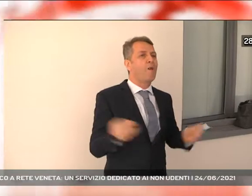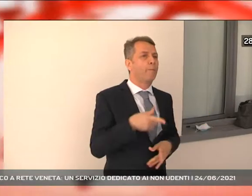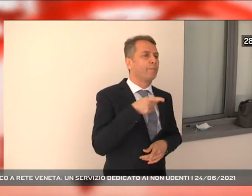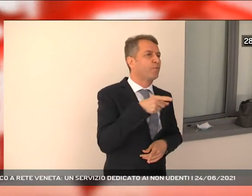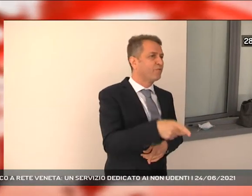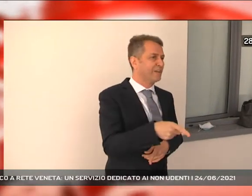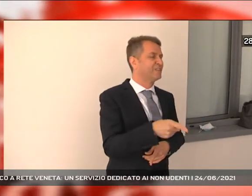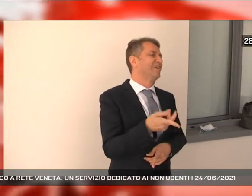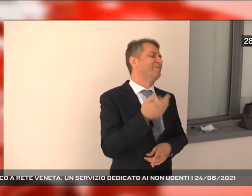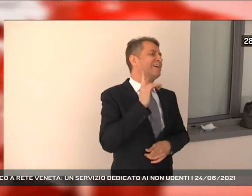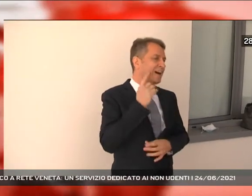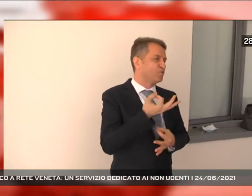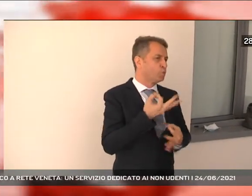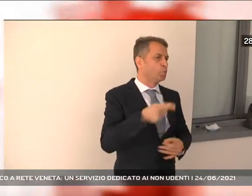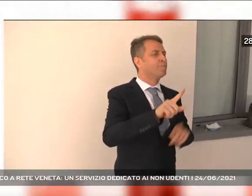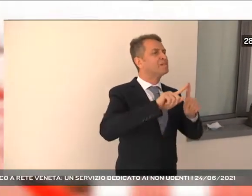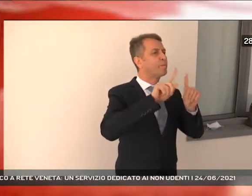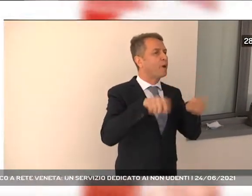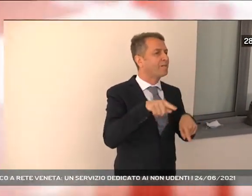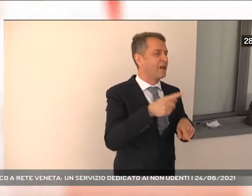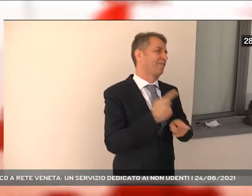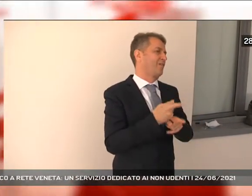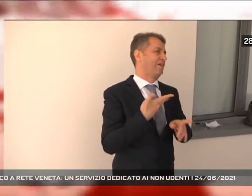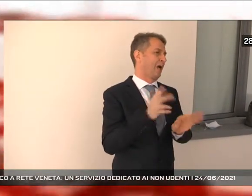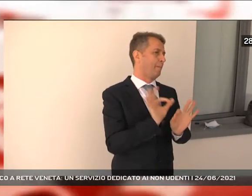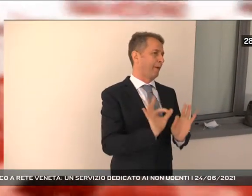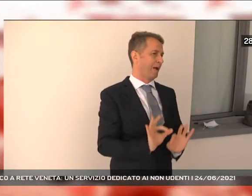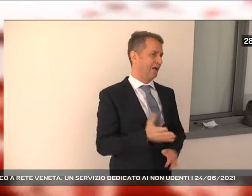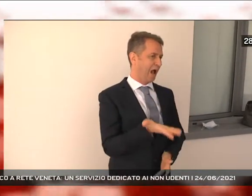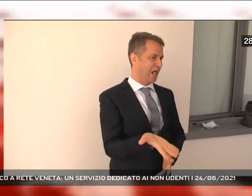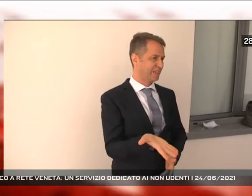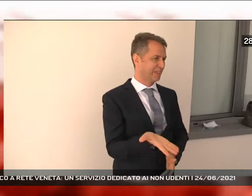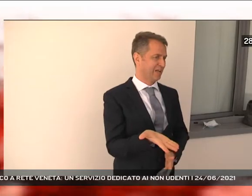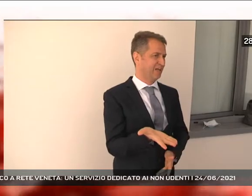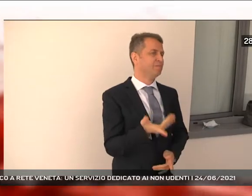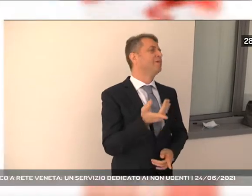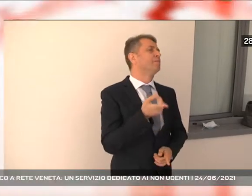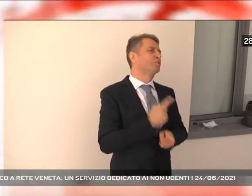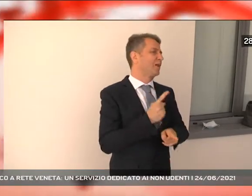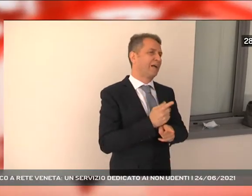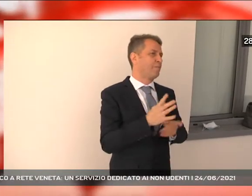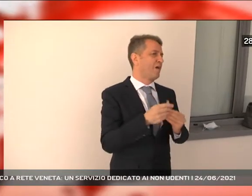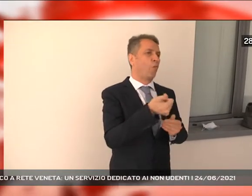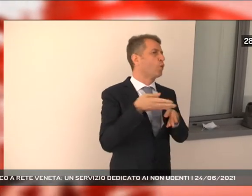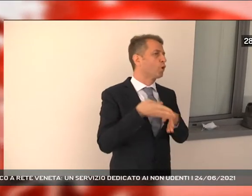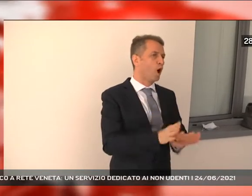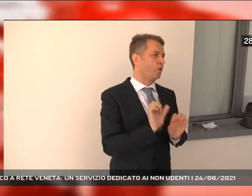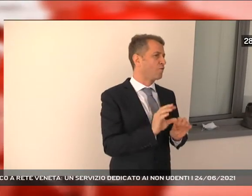qualche referente dell'ufficio pubblico sarebbe opportuno fissare un appuntamento e in questo caso viene chiamata l'interprete per quel giorno